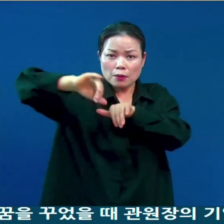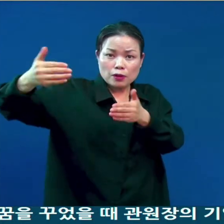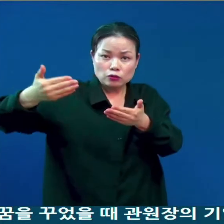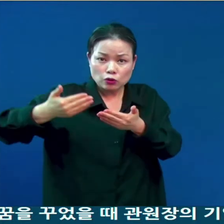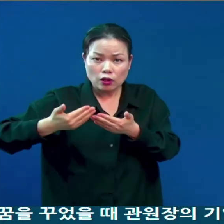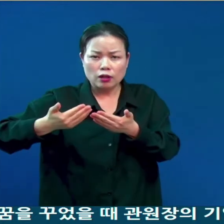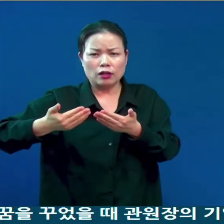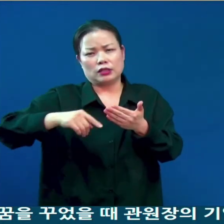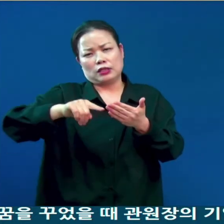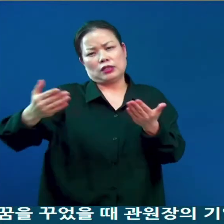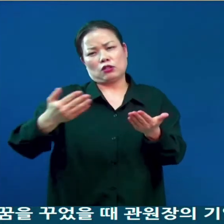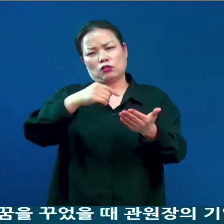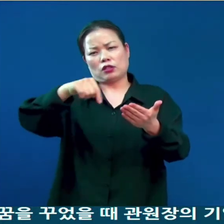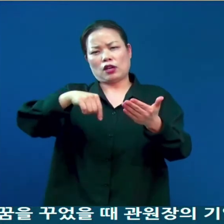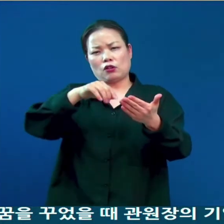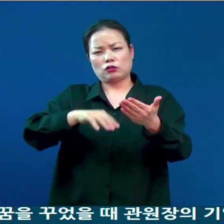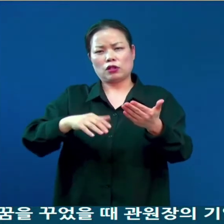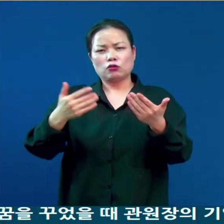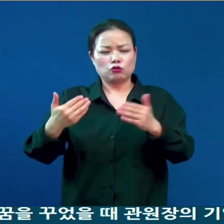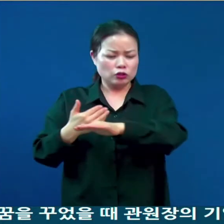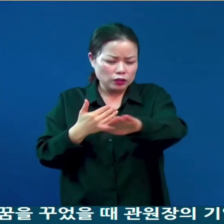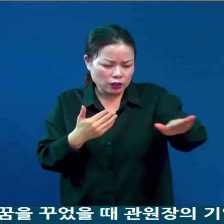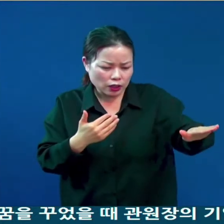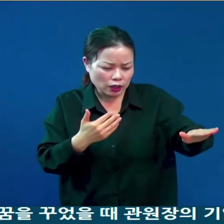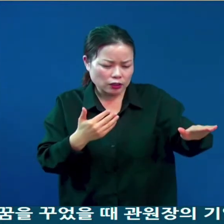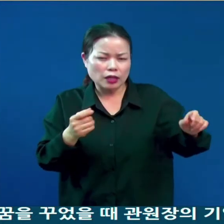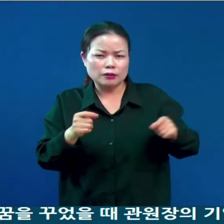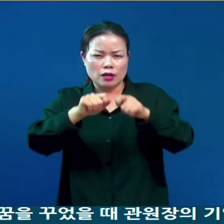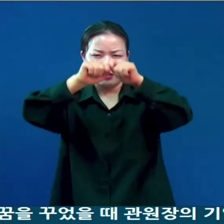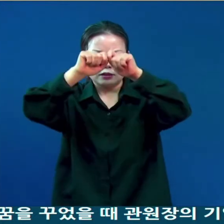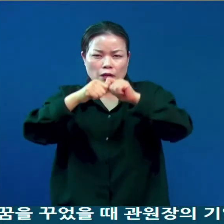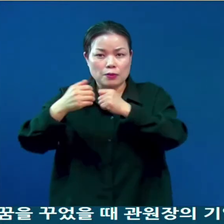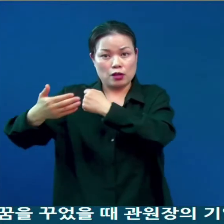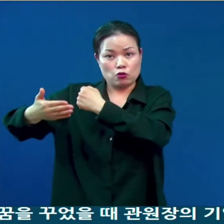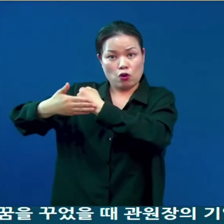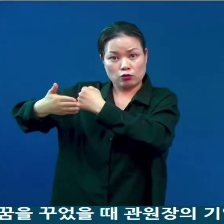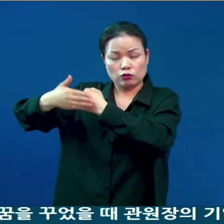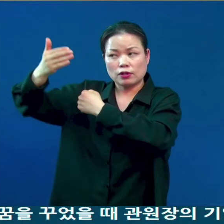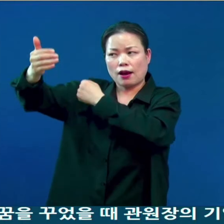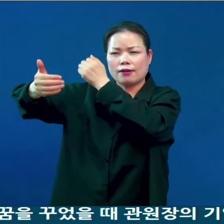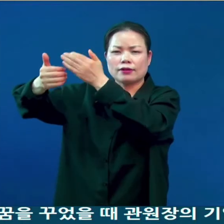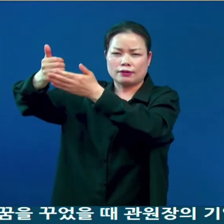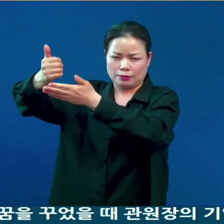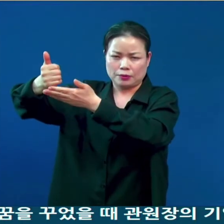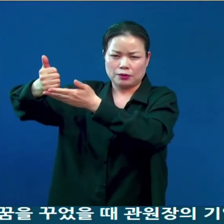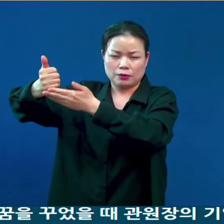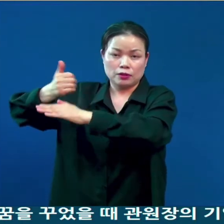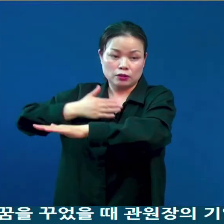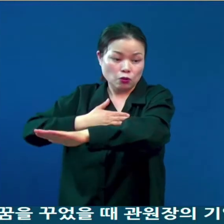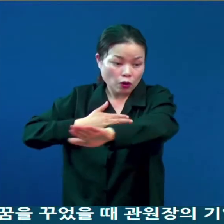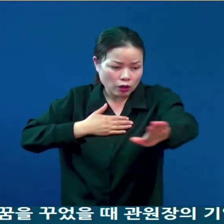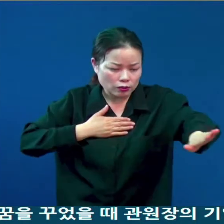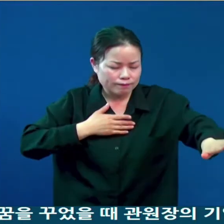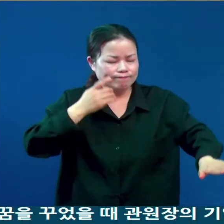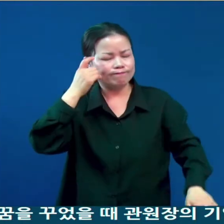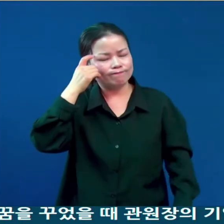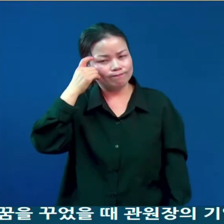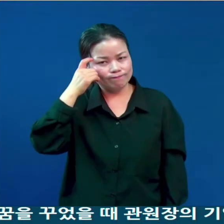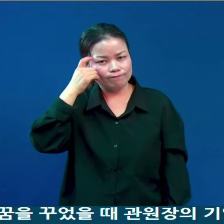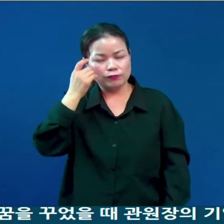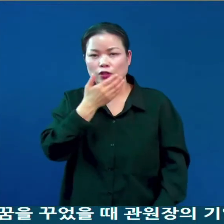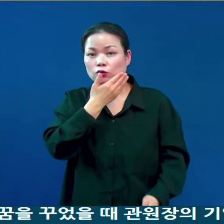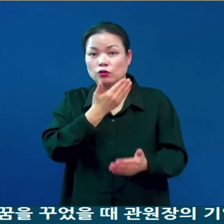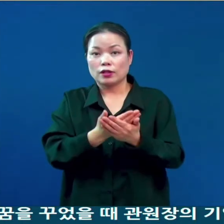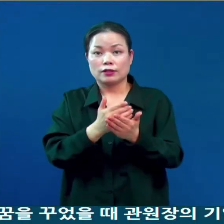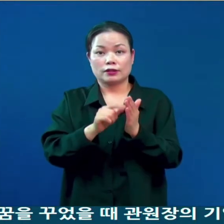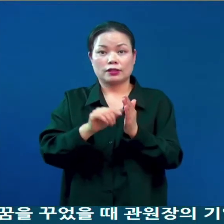역사 가운데 모든 일들을 언제나 우리 곁에서 세밀하게 도우시는 하나님이심을 저와 여러분들이 묵상할 수 있는 귀한 이